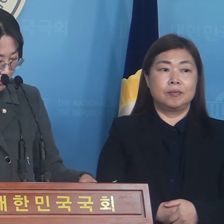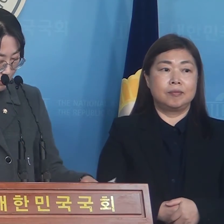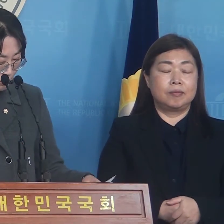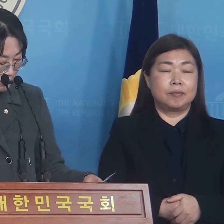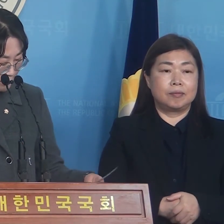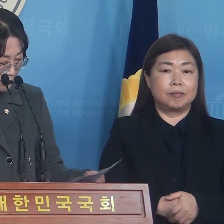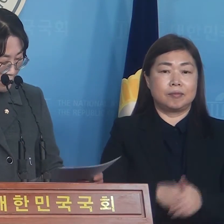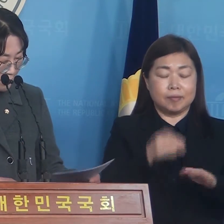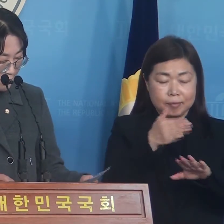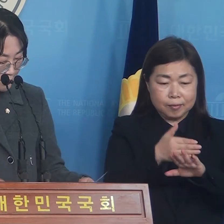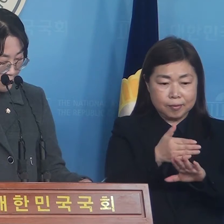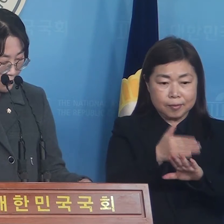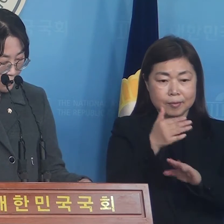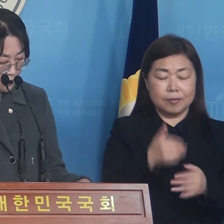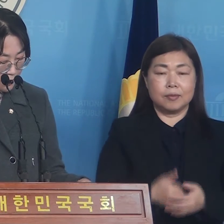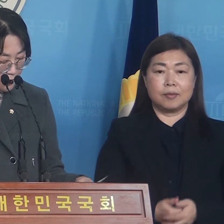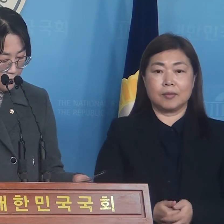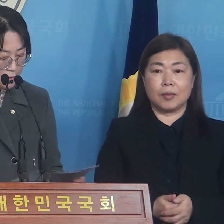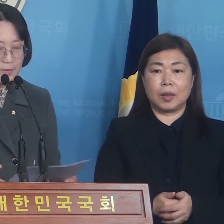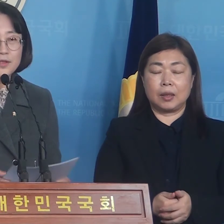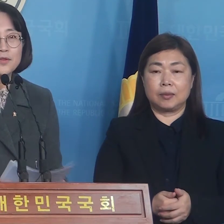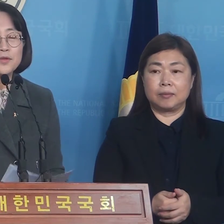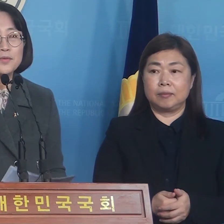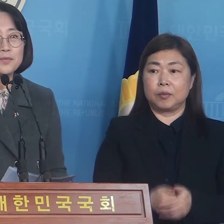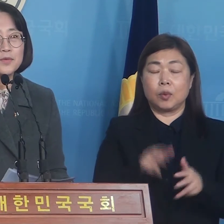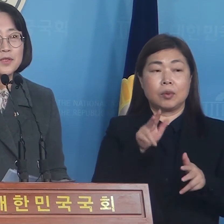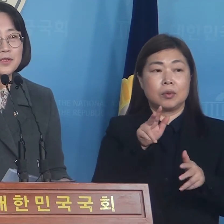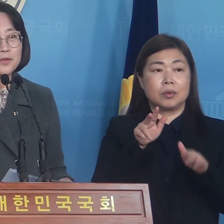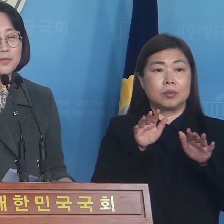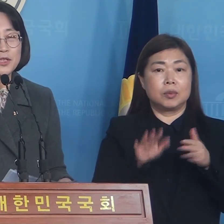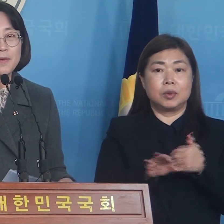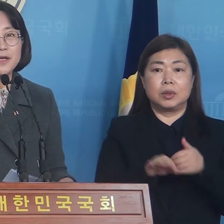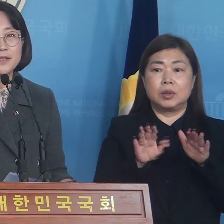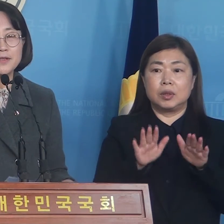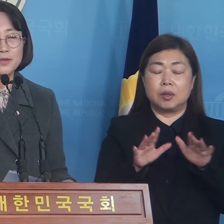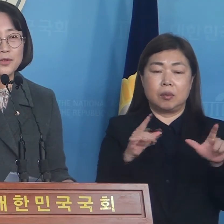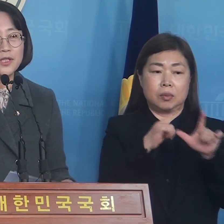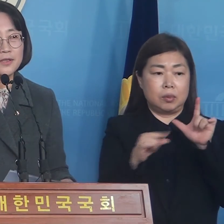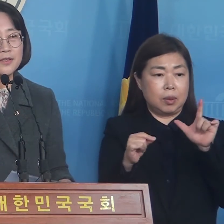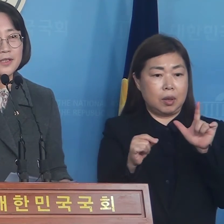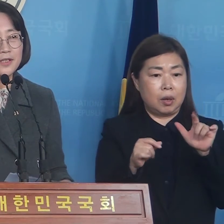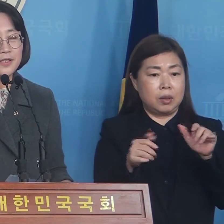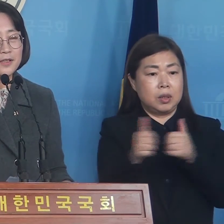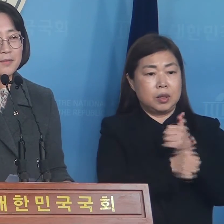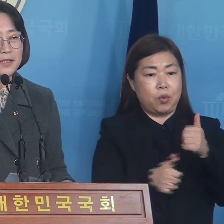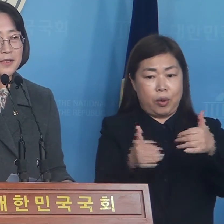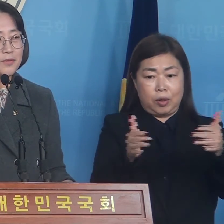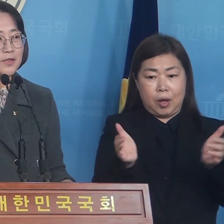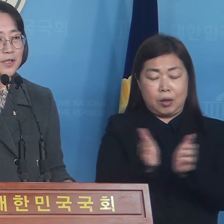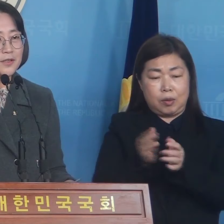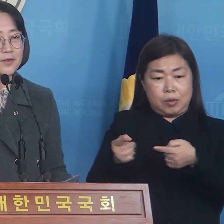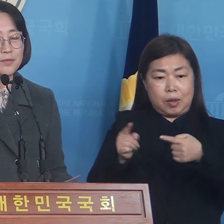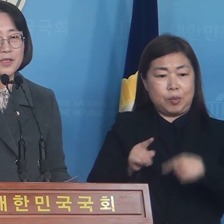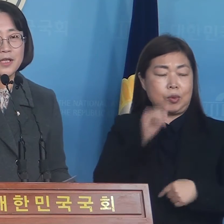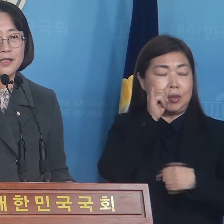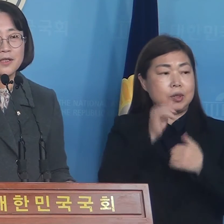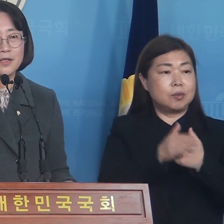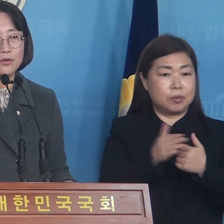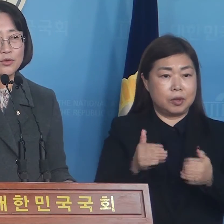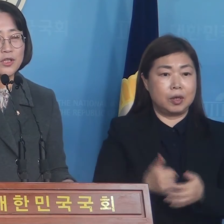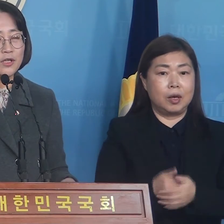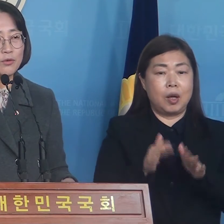네, 고맙습니다. 그럼 지금 지방 의원단들이 많이 참석을